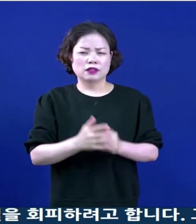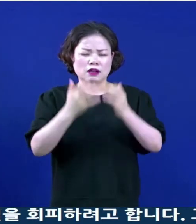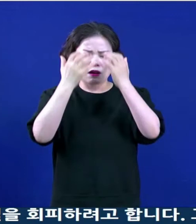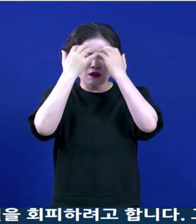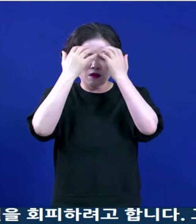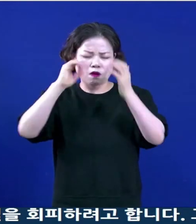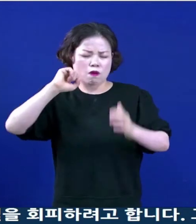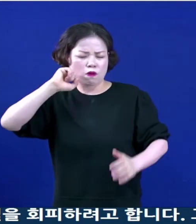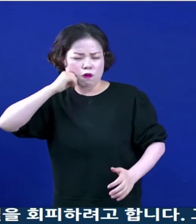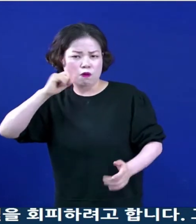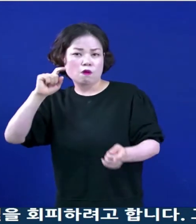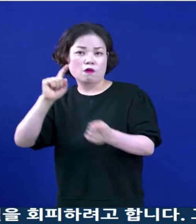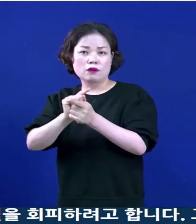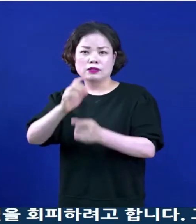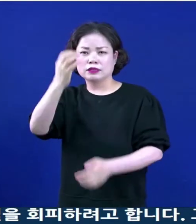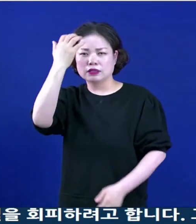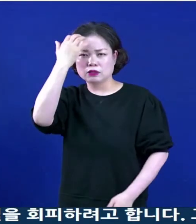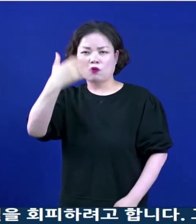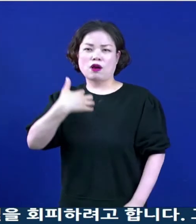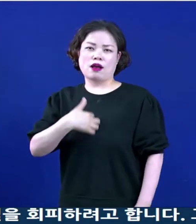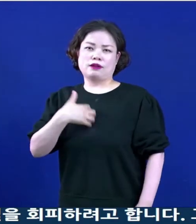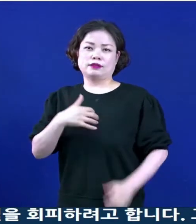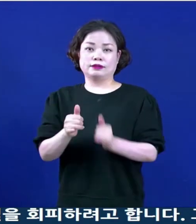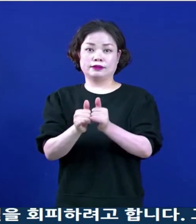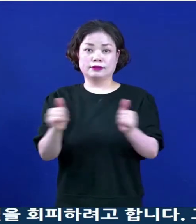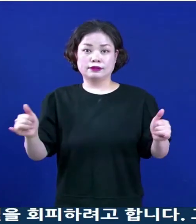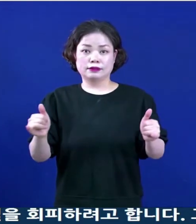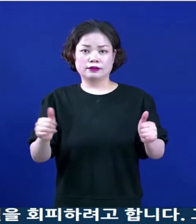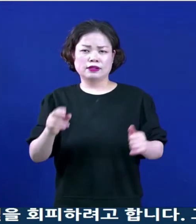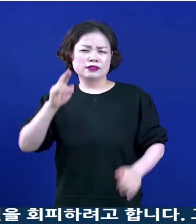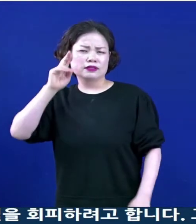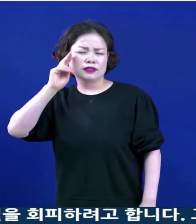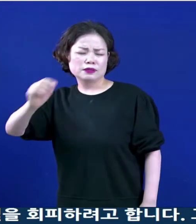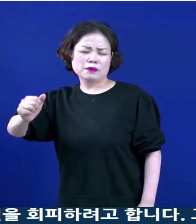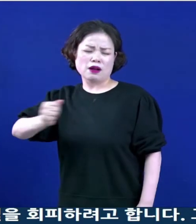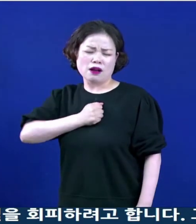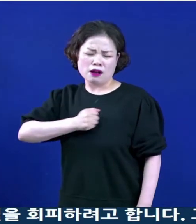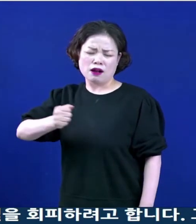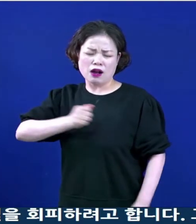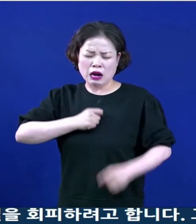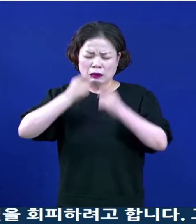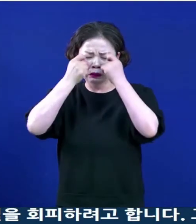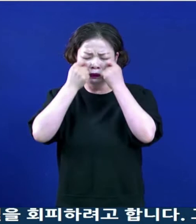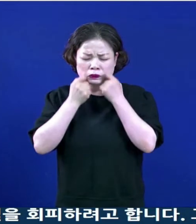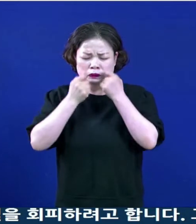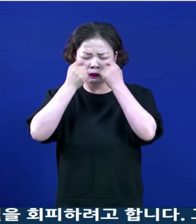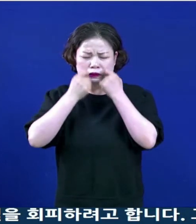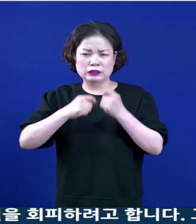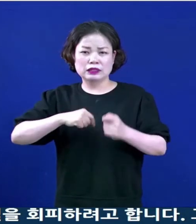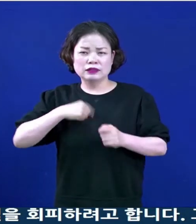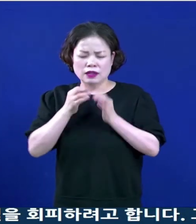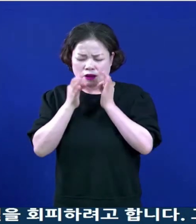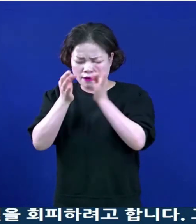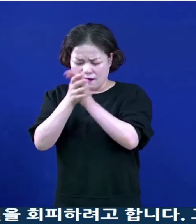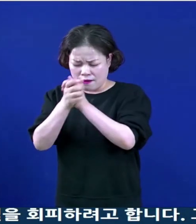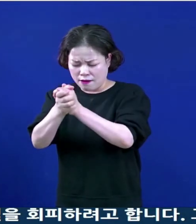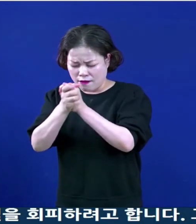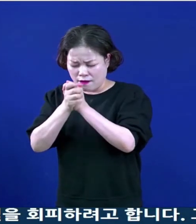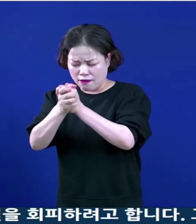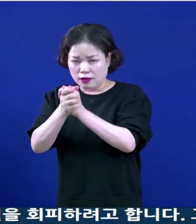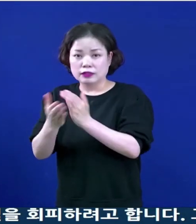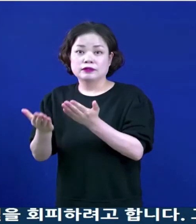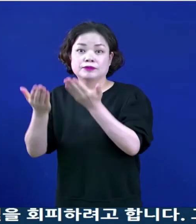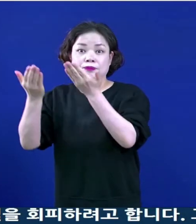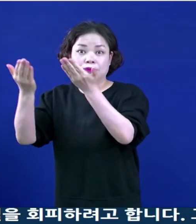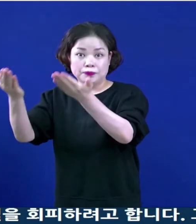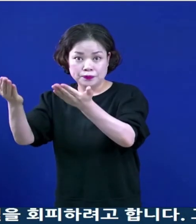겪었으며 질고를 아는 자라고 말씀하셨습니다. 심한 통곡과 눈물로 자신의 간구를 올려드리신